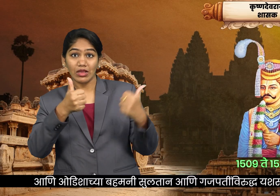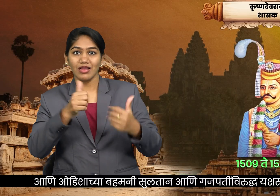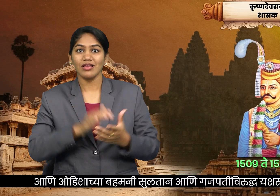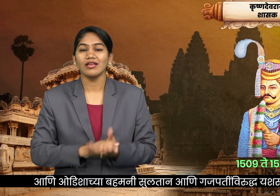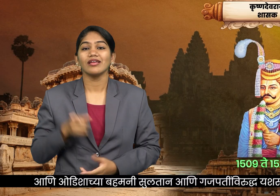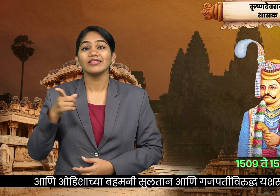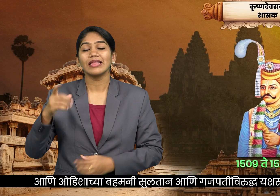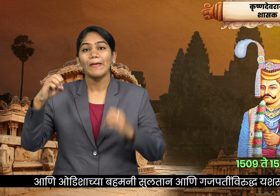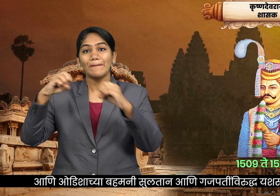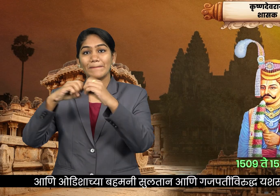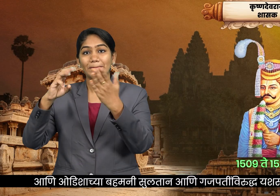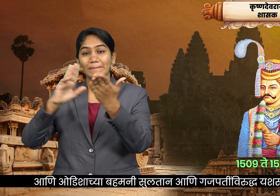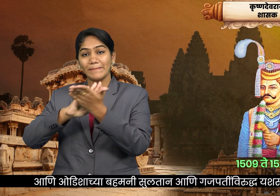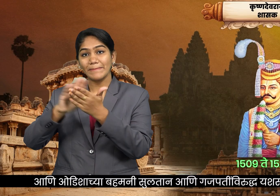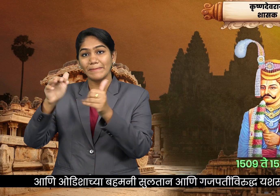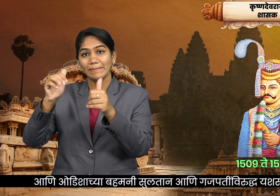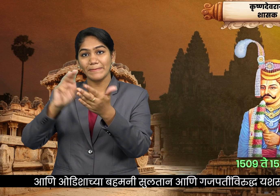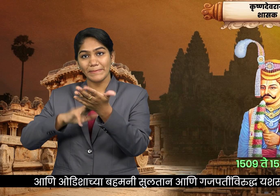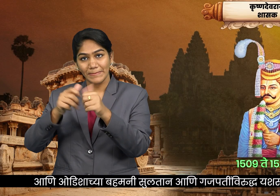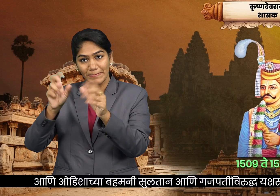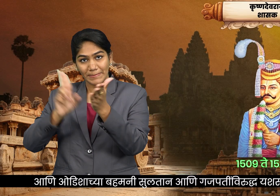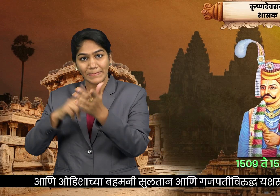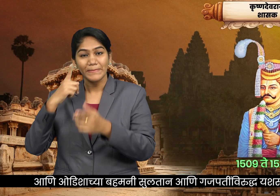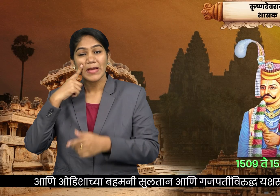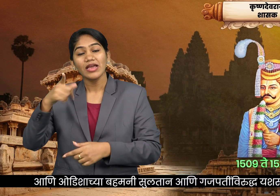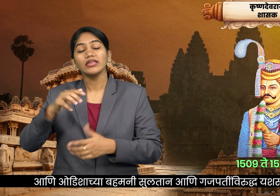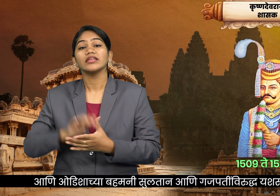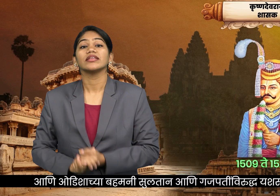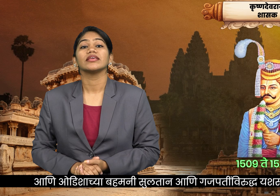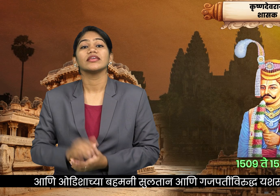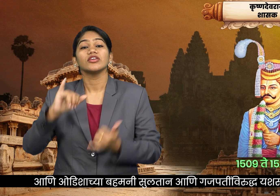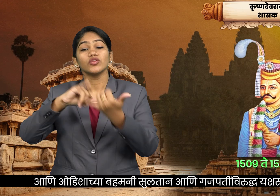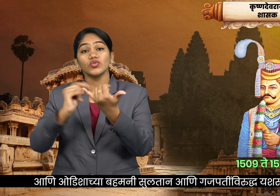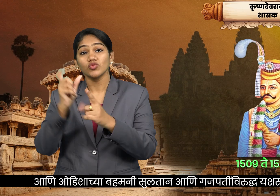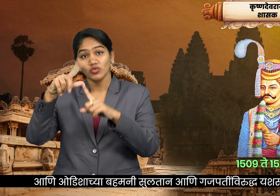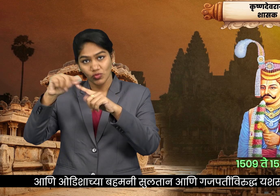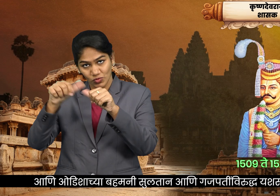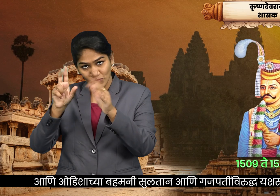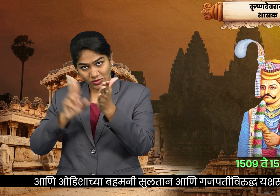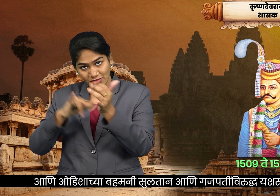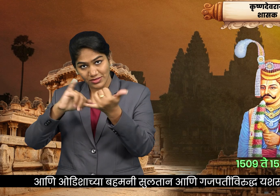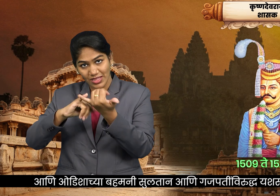आणि गजपती विरुद्ध यशस्वीरित्या लढा दिला.